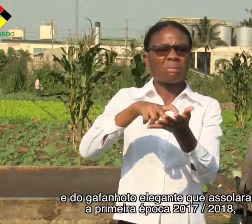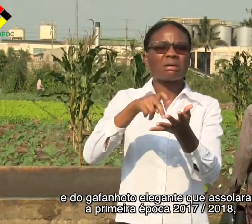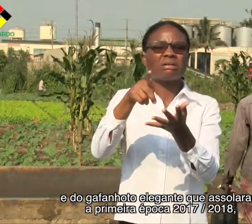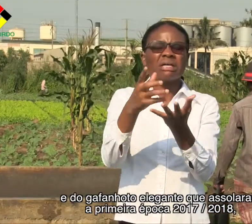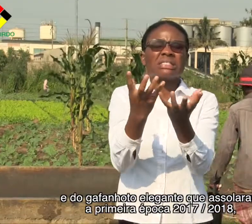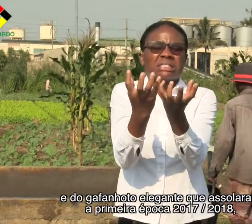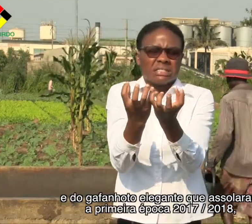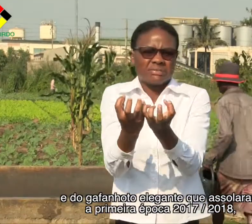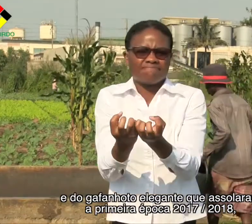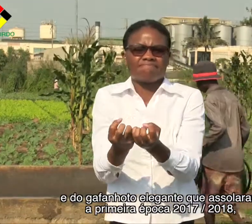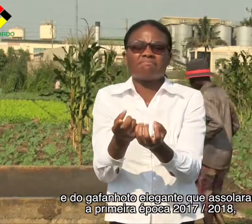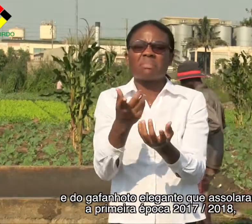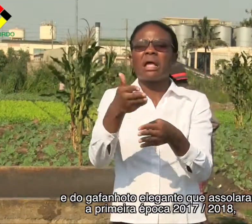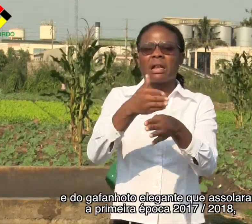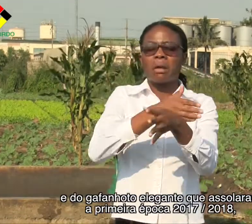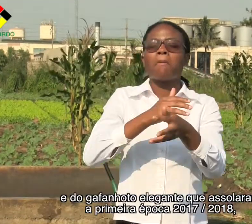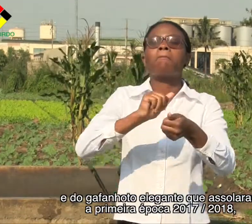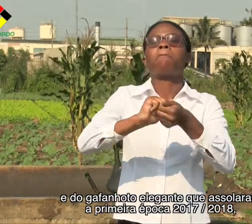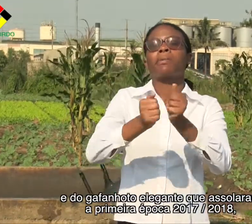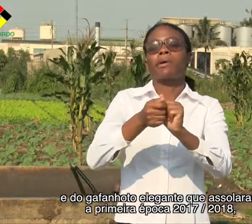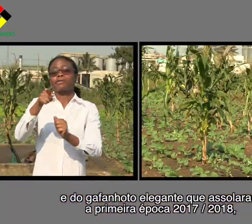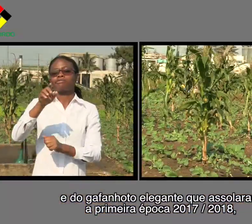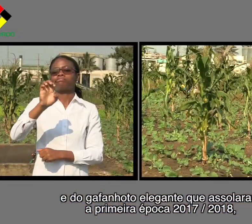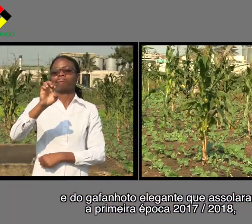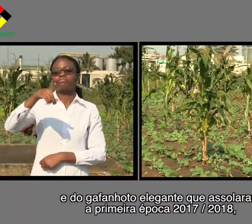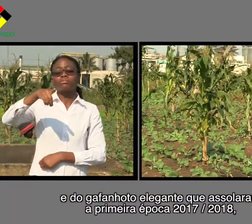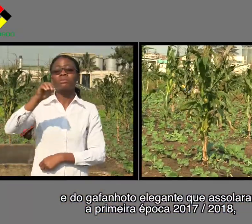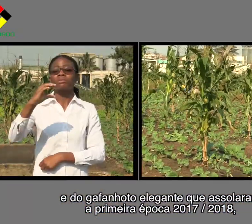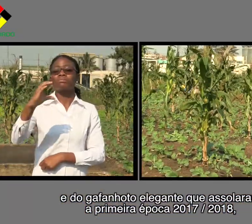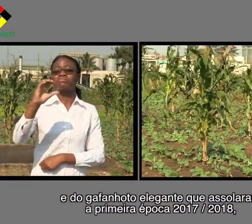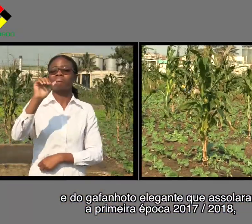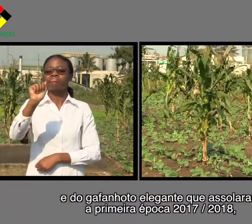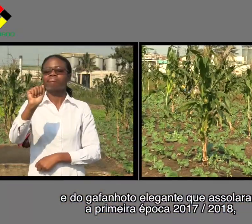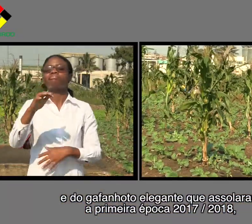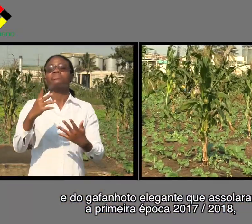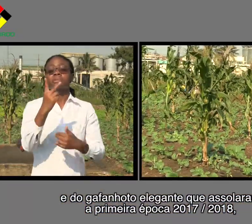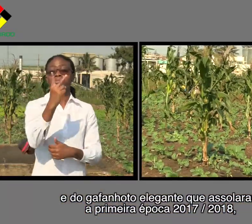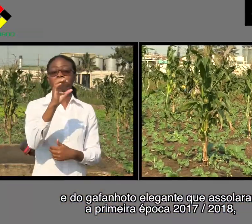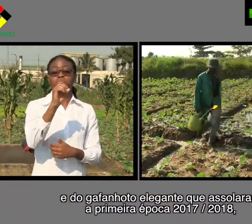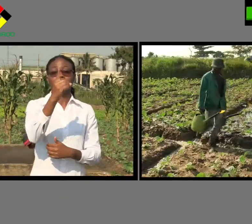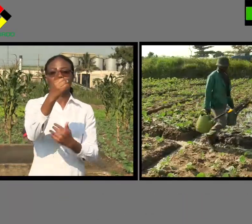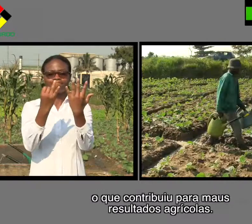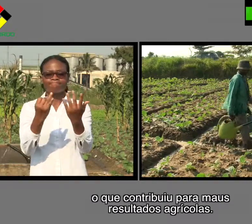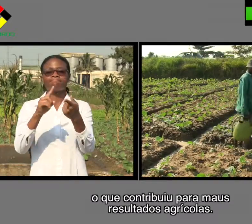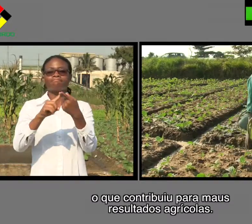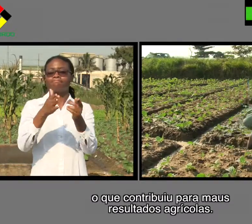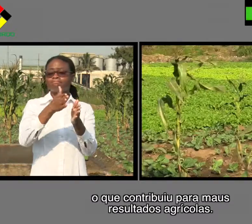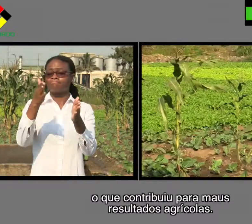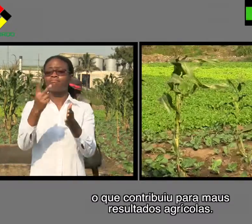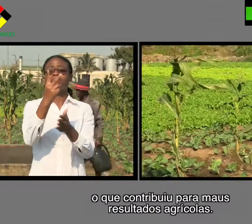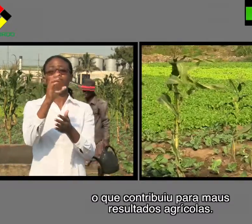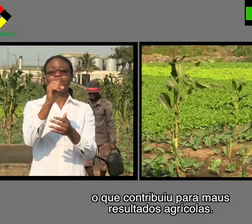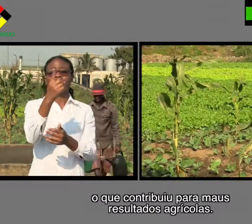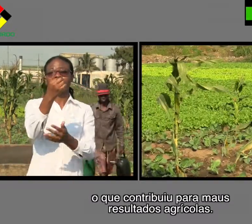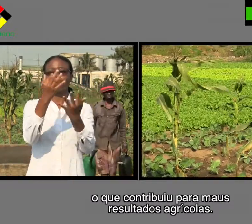gafanhoto elegante, que assolaram a primeira época 2017-2018, o que contribuiu para maus resultados